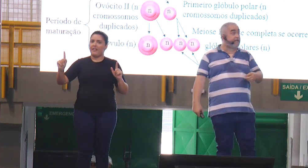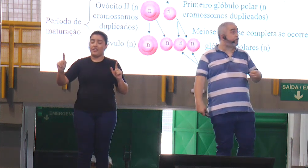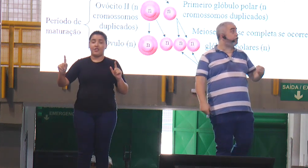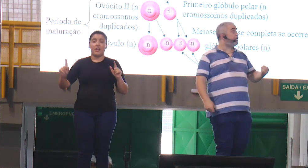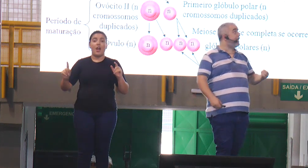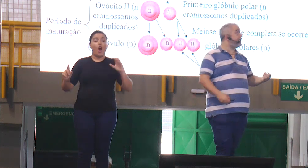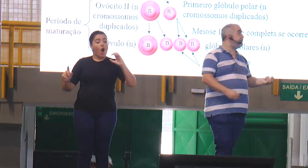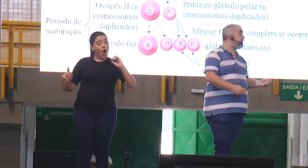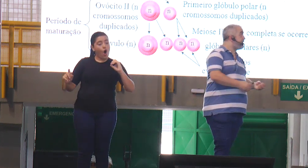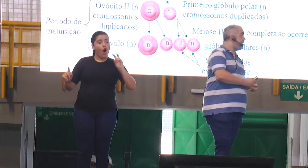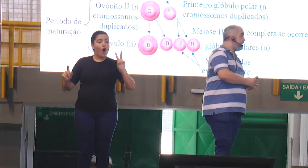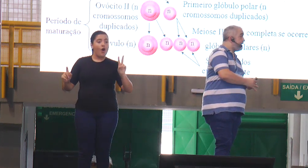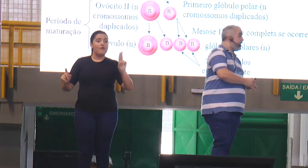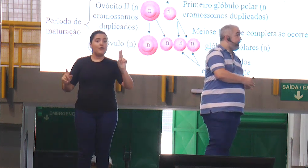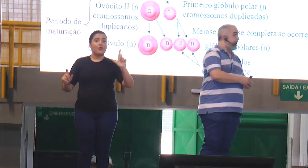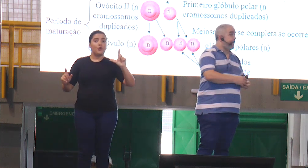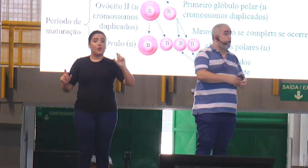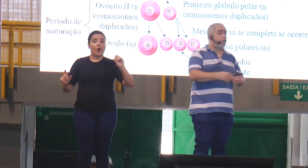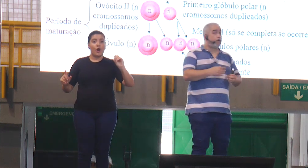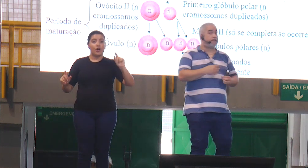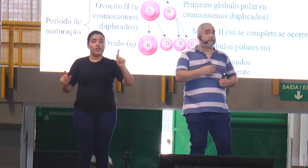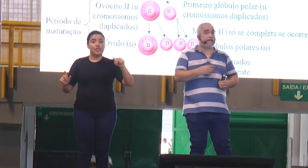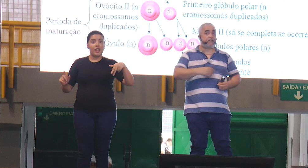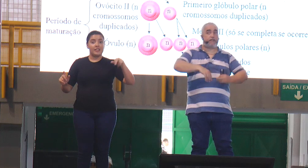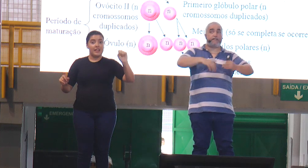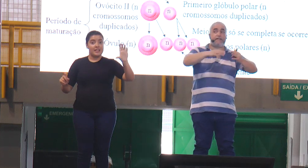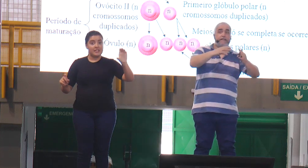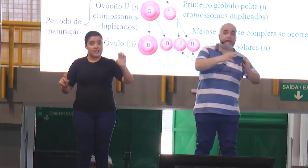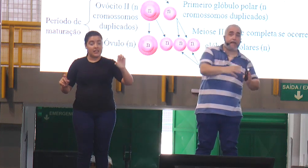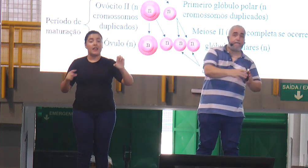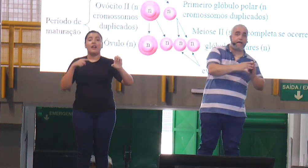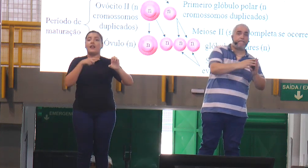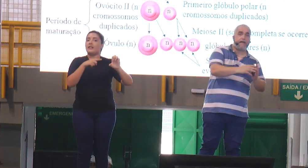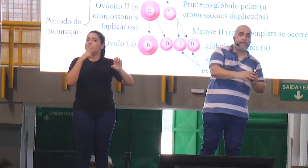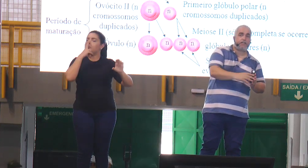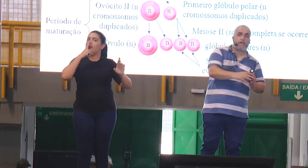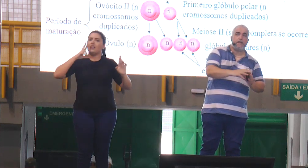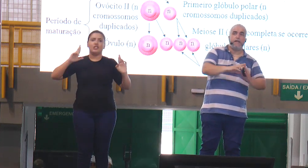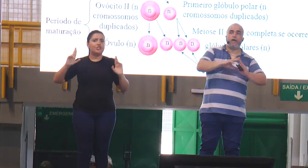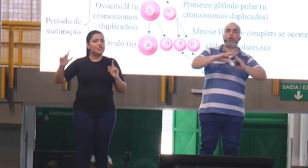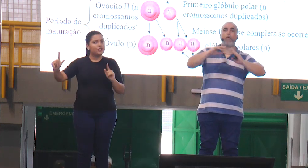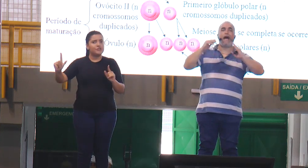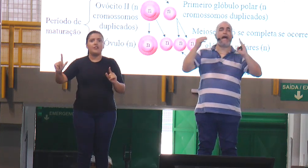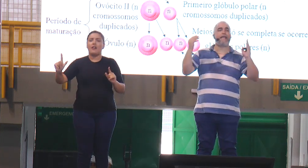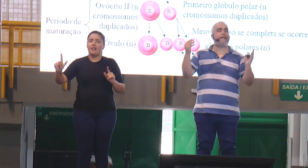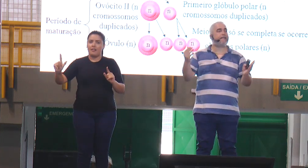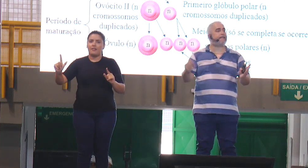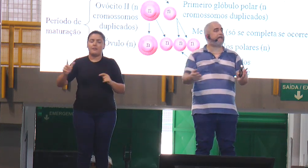a gametogênese feminina, era um processo extremamente